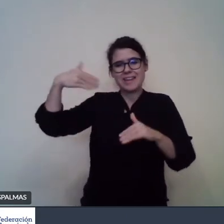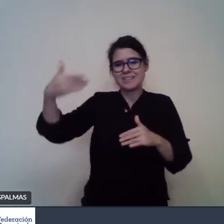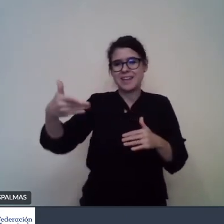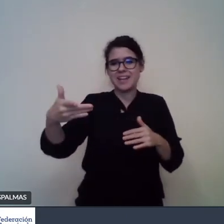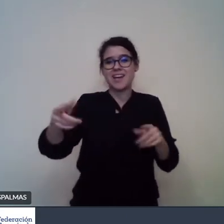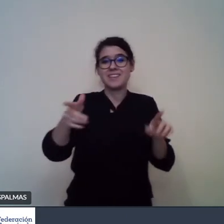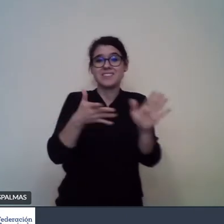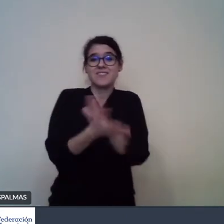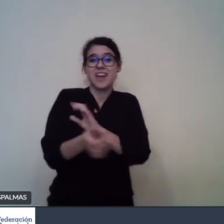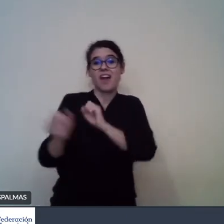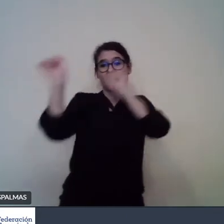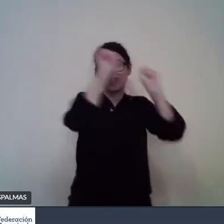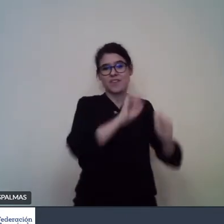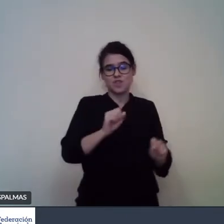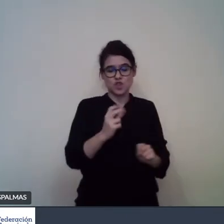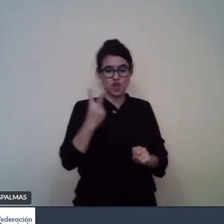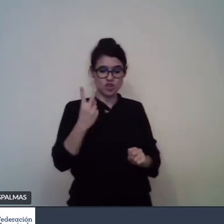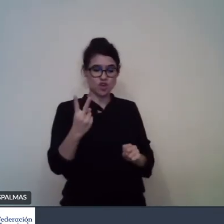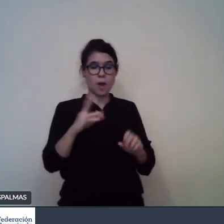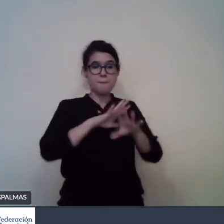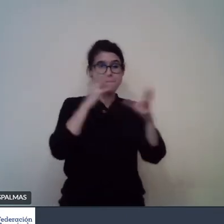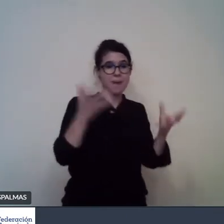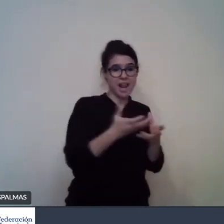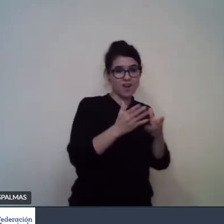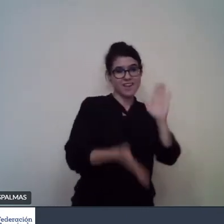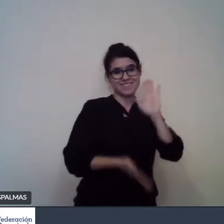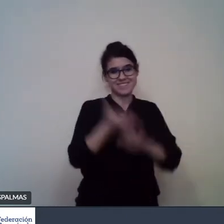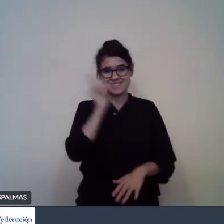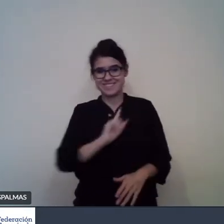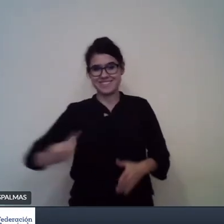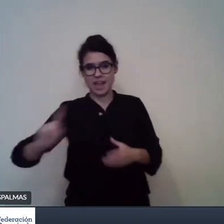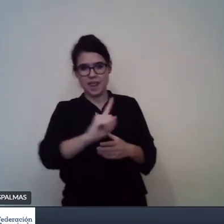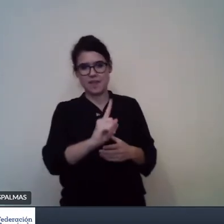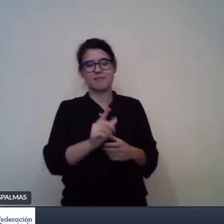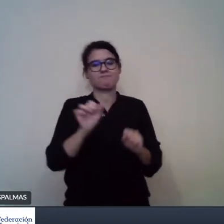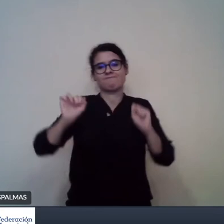defender las dos cosas. El balón y la salida.